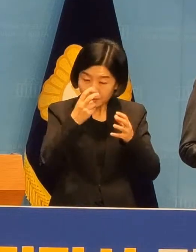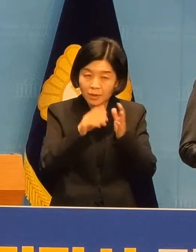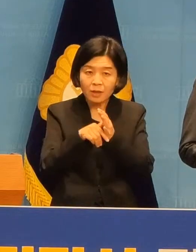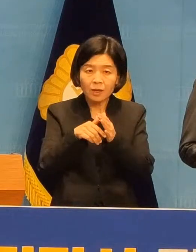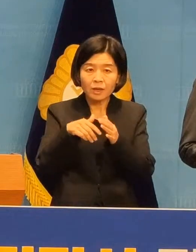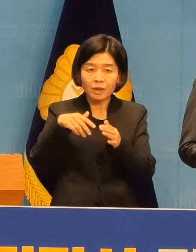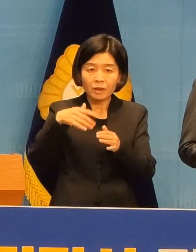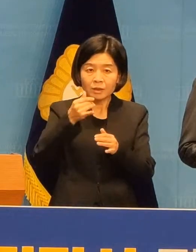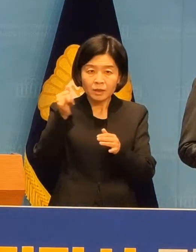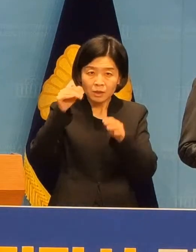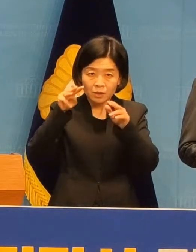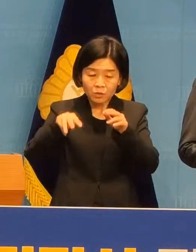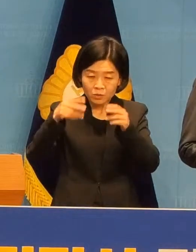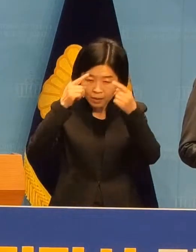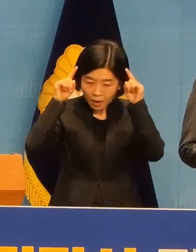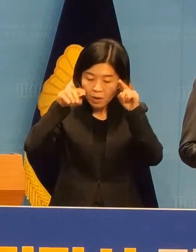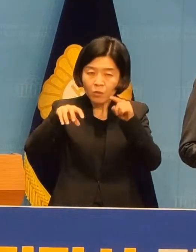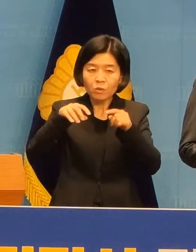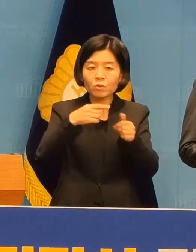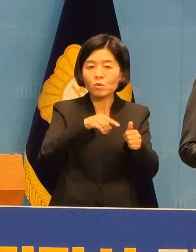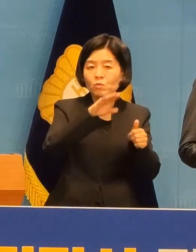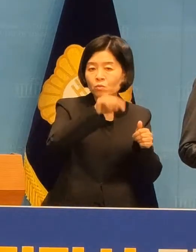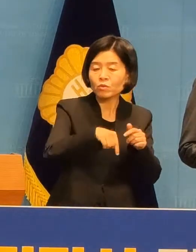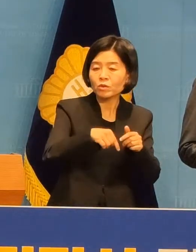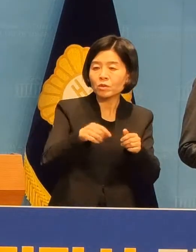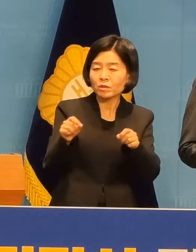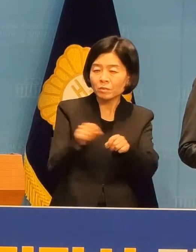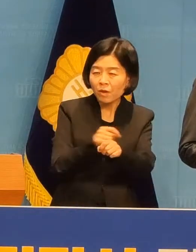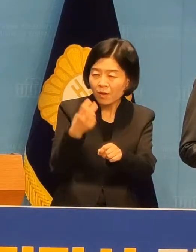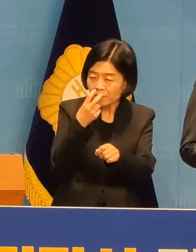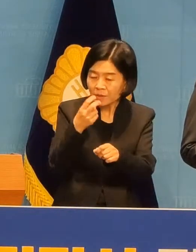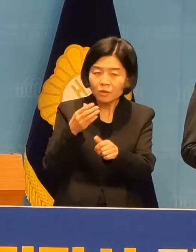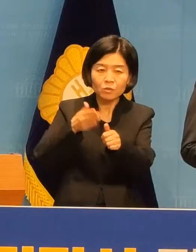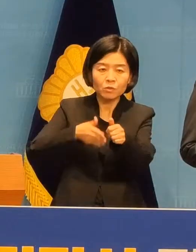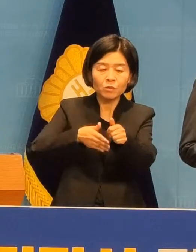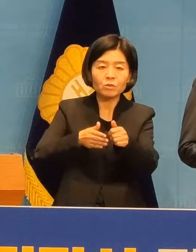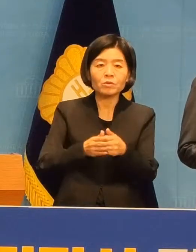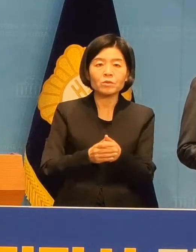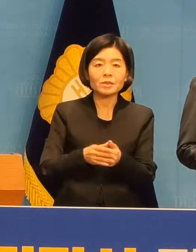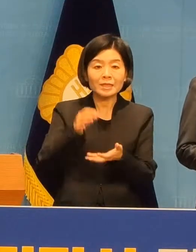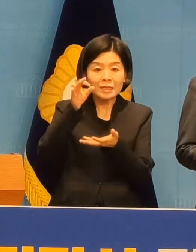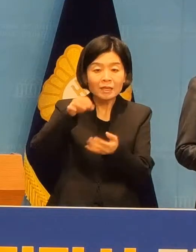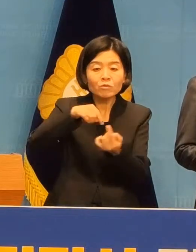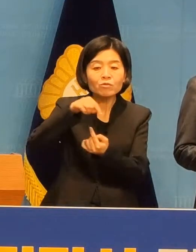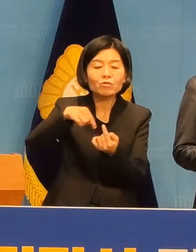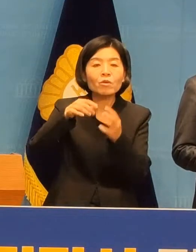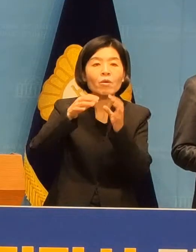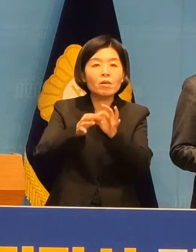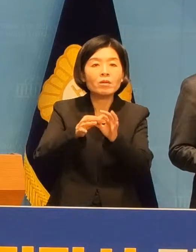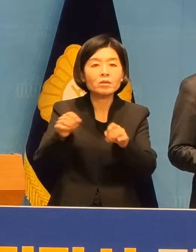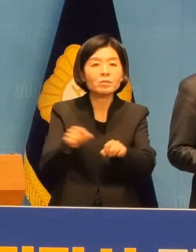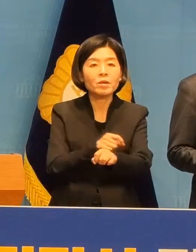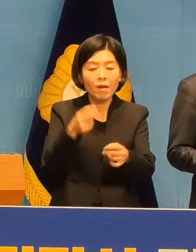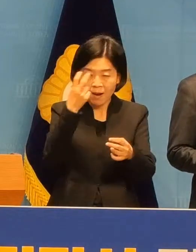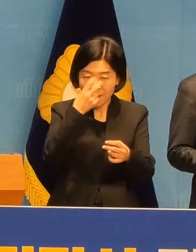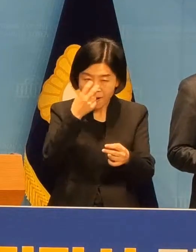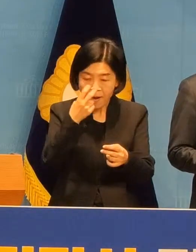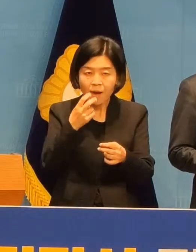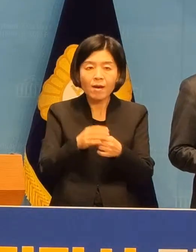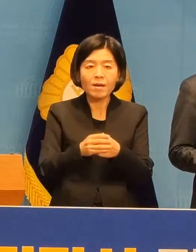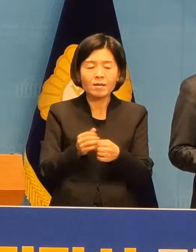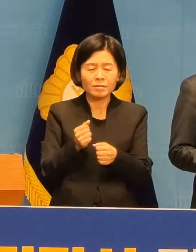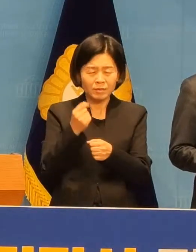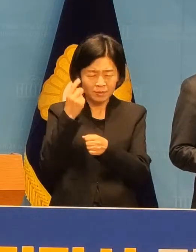교육부 특정감사를 요구했습니다. 세종대의 재산 운영에 대한 교육부 특정감사를 실시해서